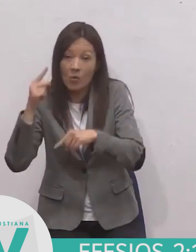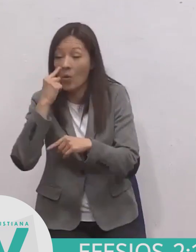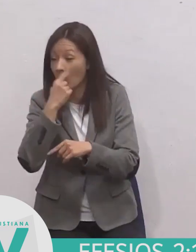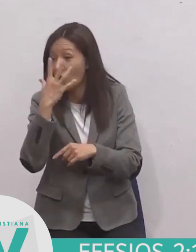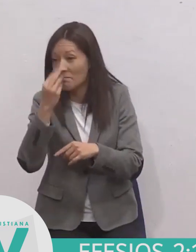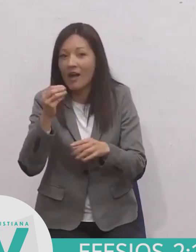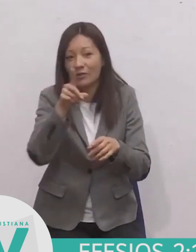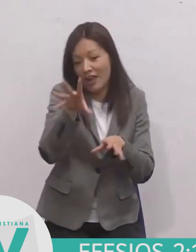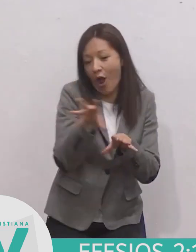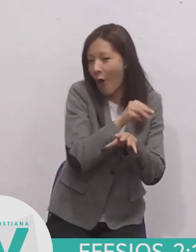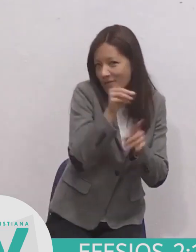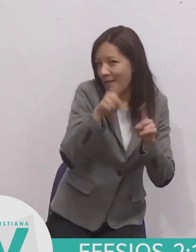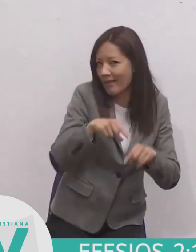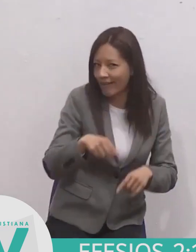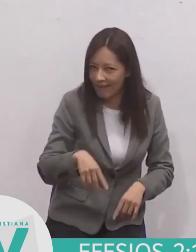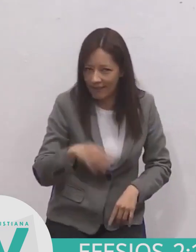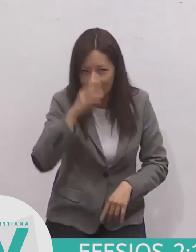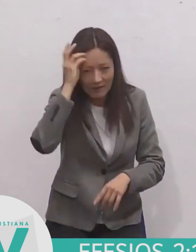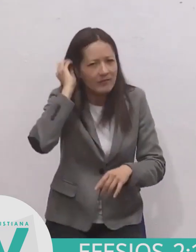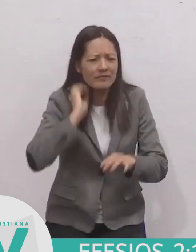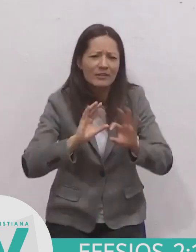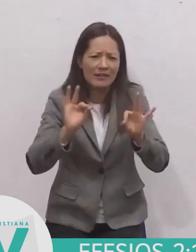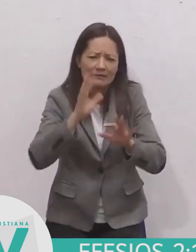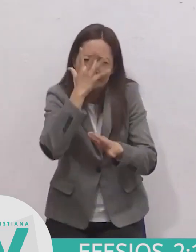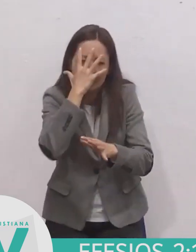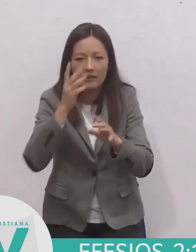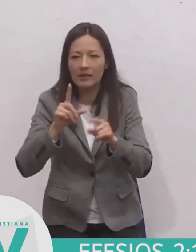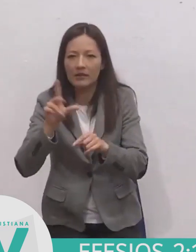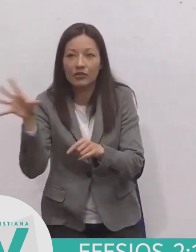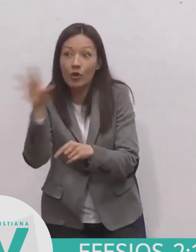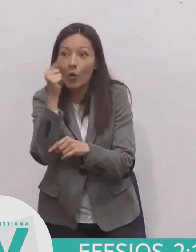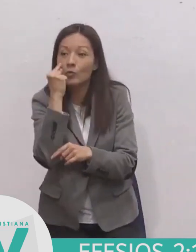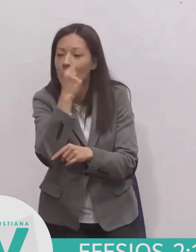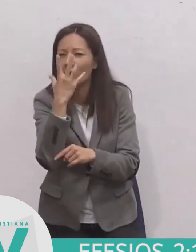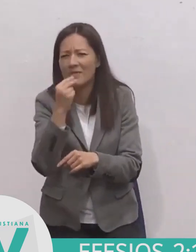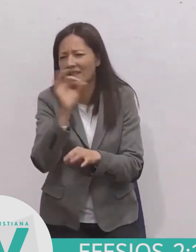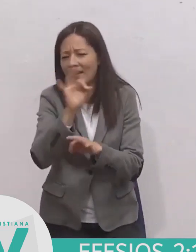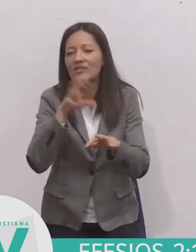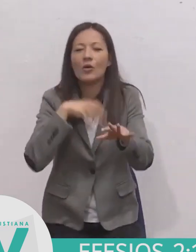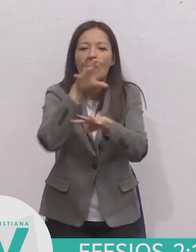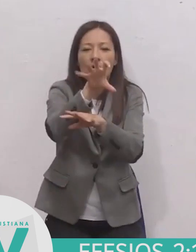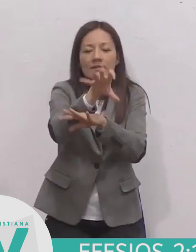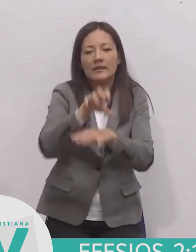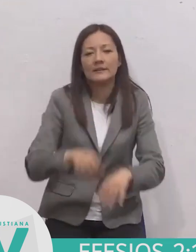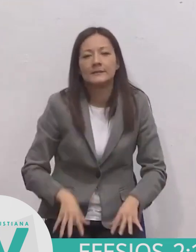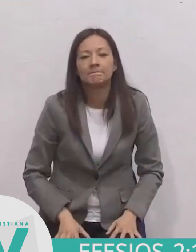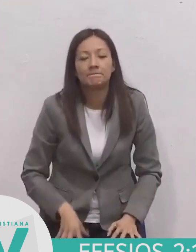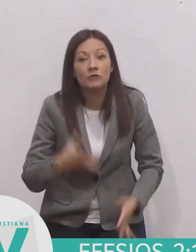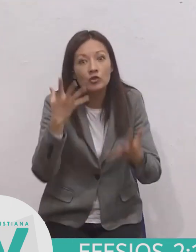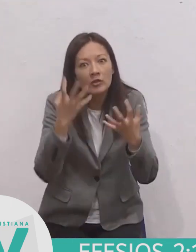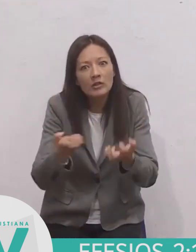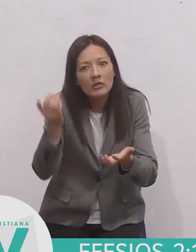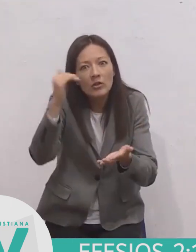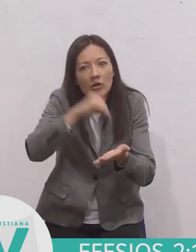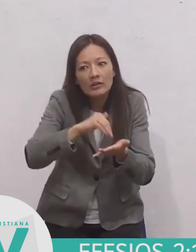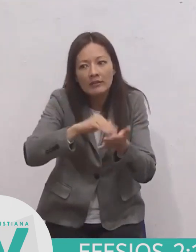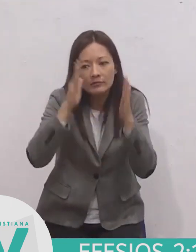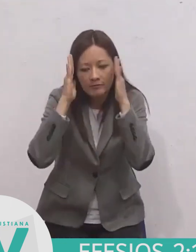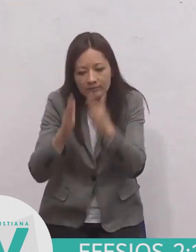lindos. El Señor es judío. Estoy hablando, ay, estoy molestando, pero es porque usted, quiero que usted vuelva a la